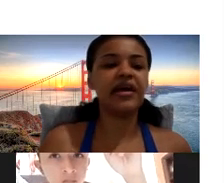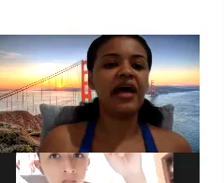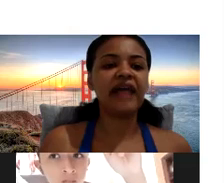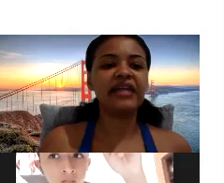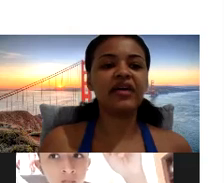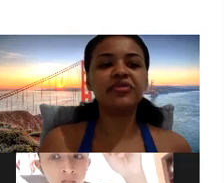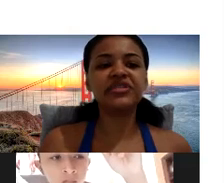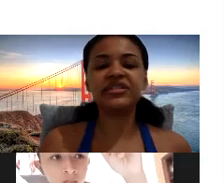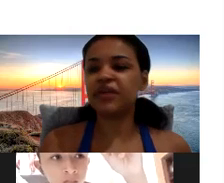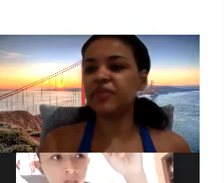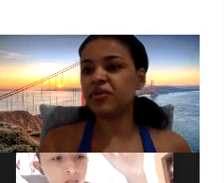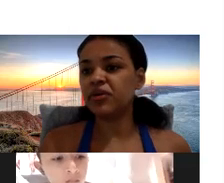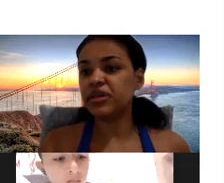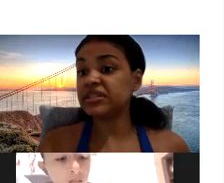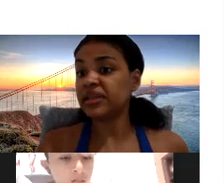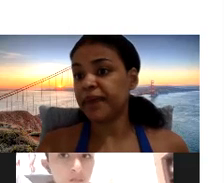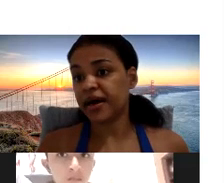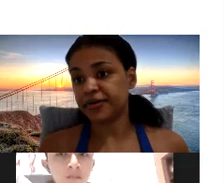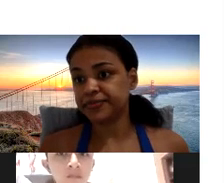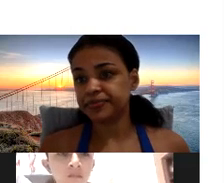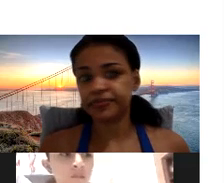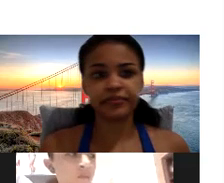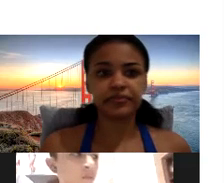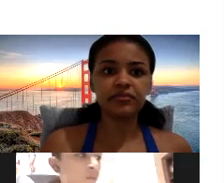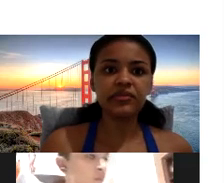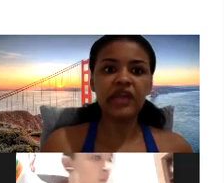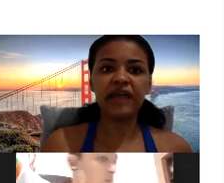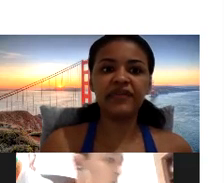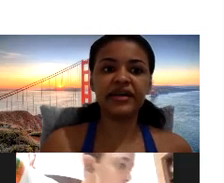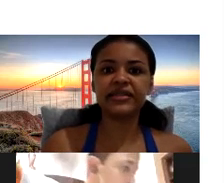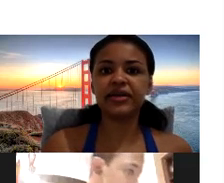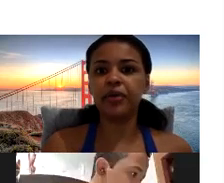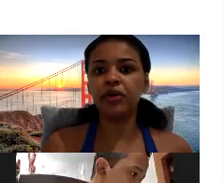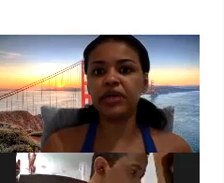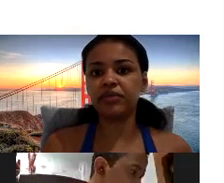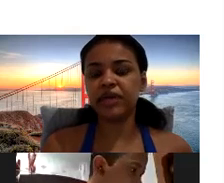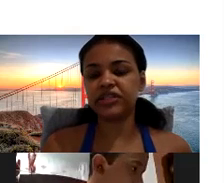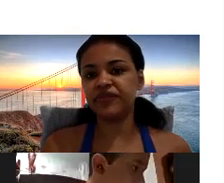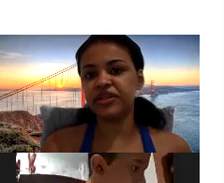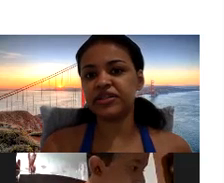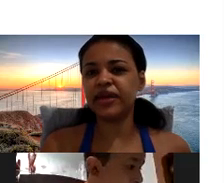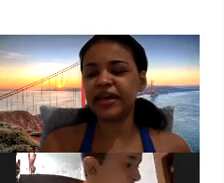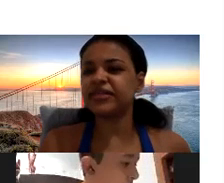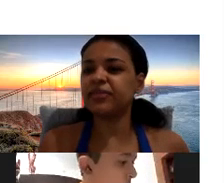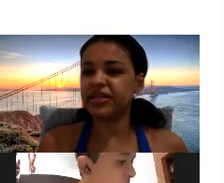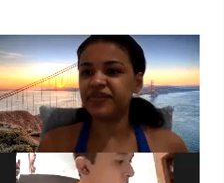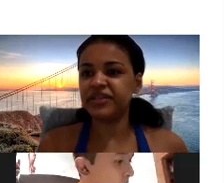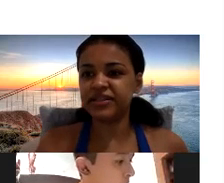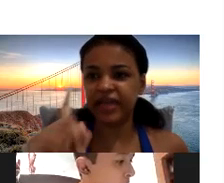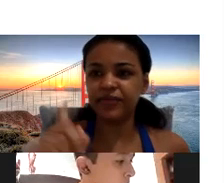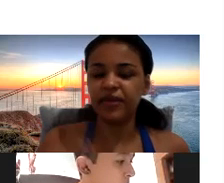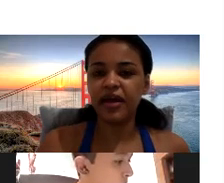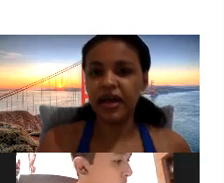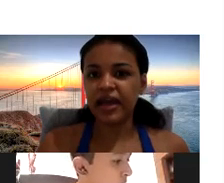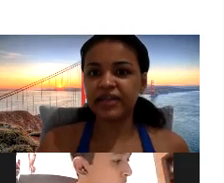né a decomposição eu separo aí vem as que são um pouquinho mais difíceis não é que eles